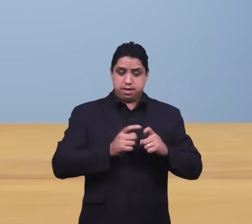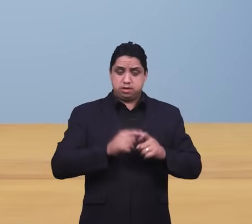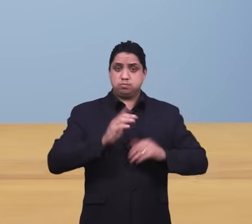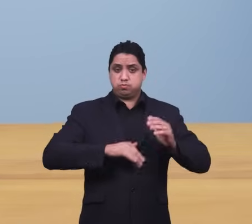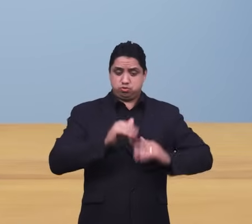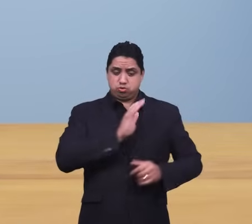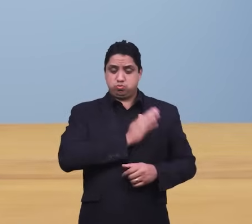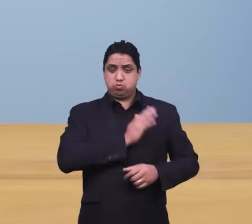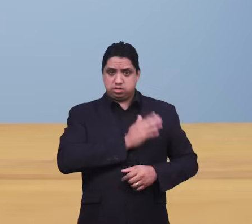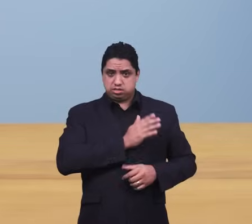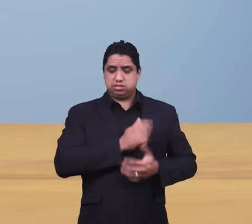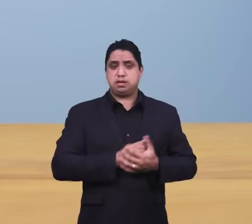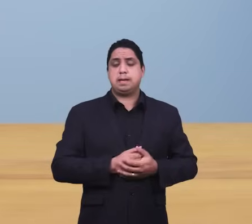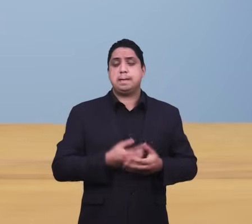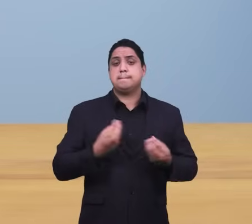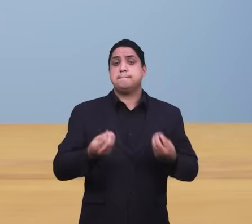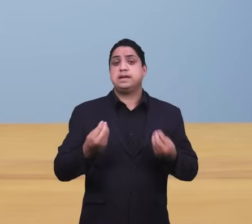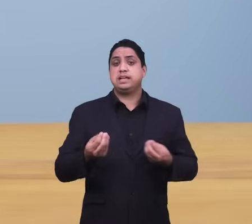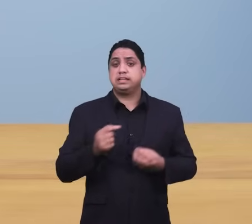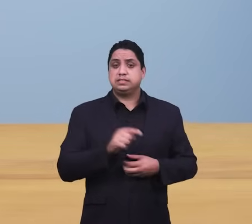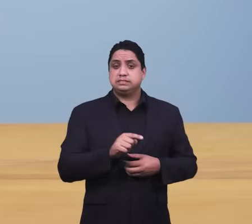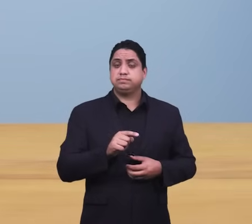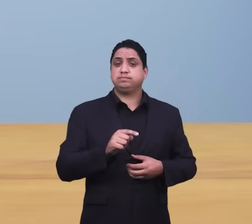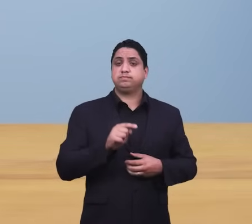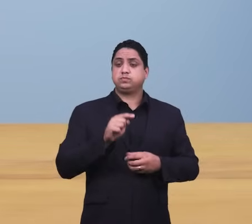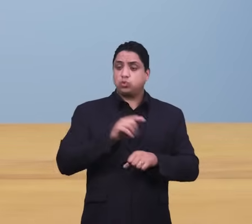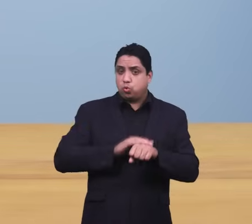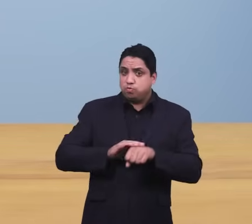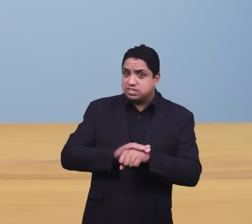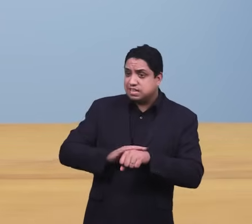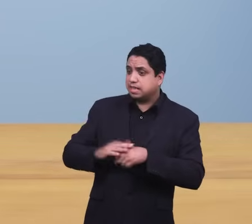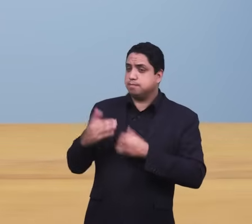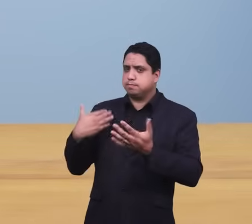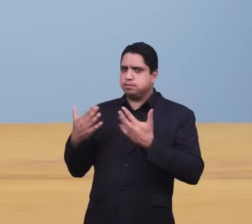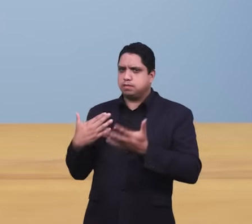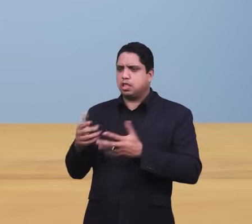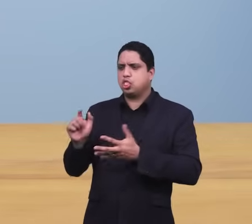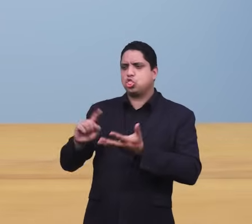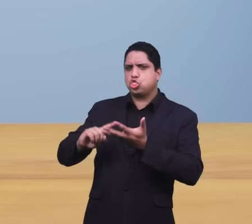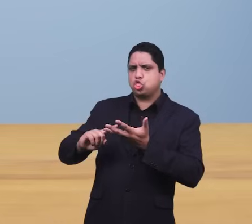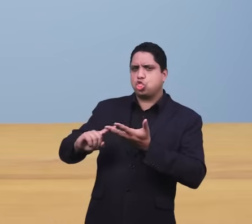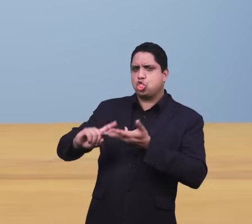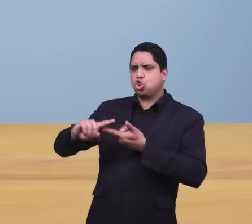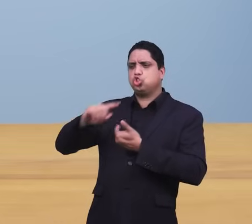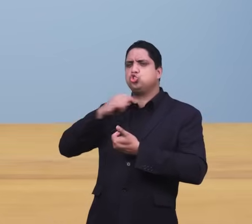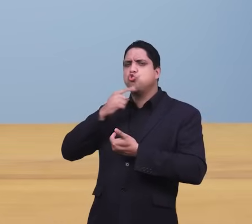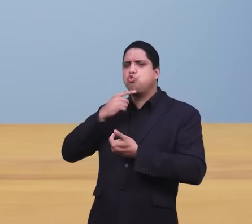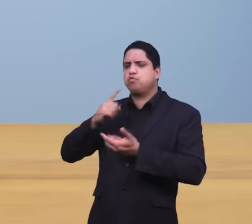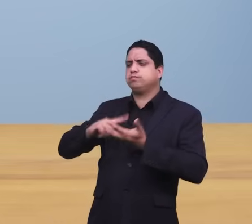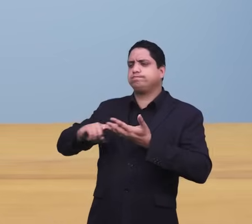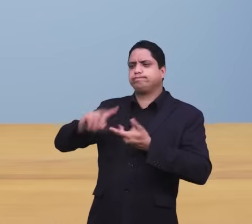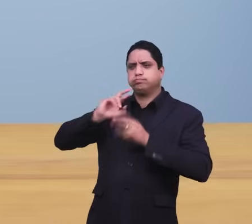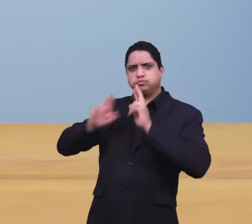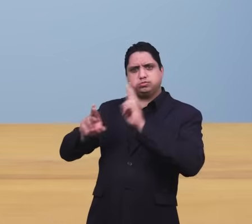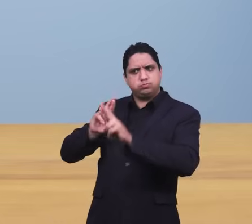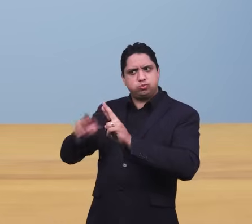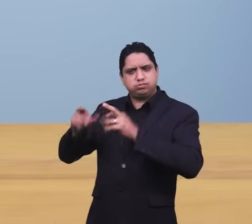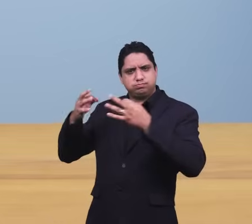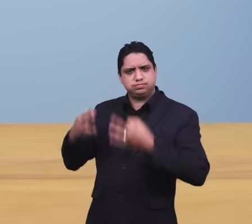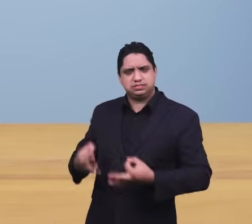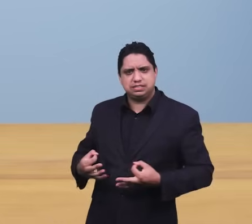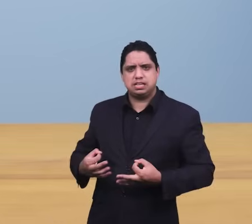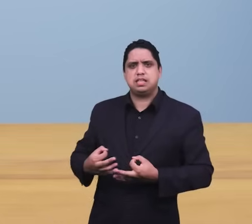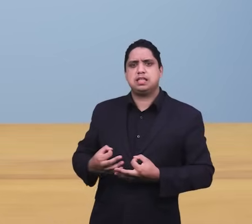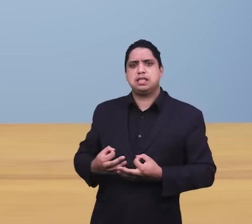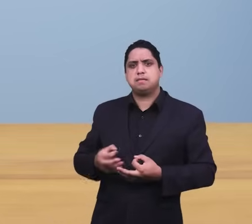essa criança depois, para que possa conversar, para que possa tirar dúvidas, que possa fazer as mesmas perguntas